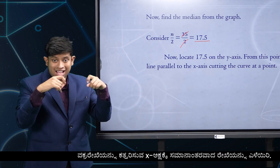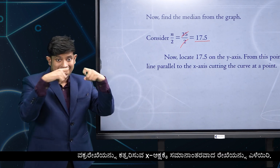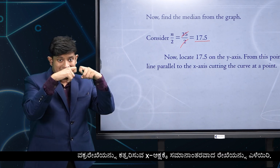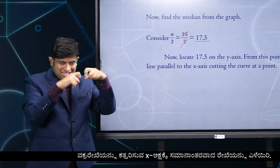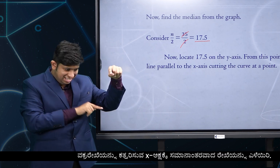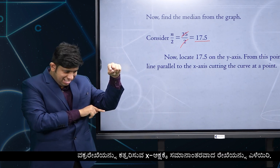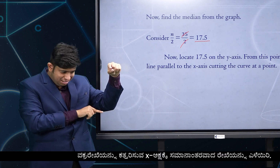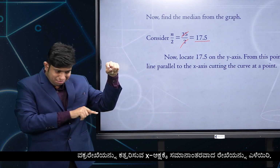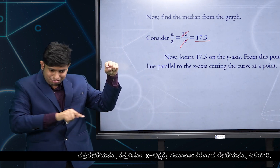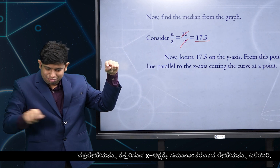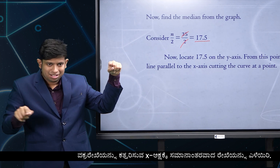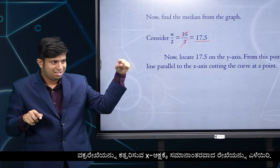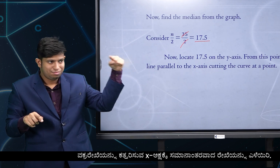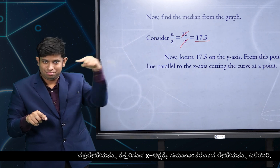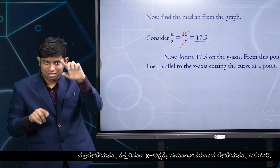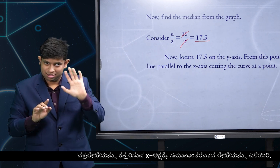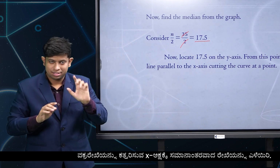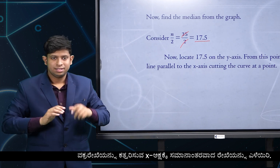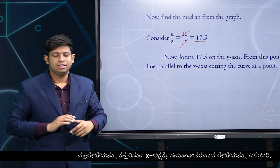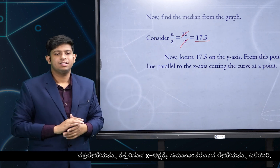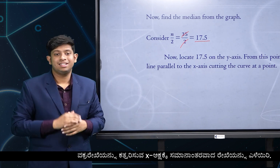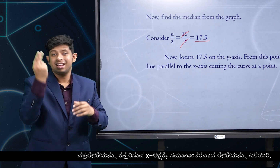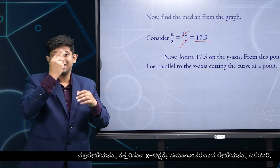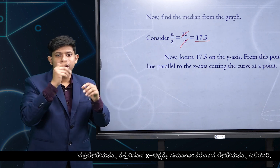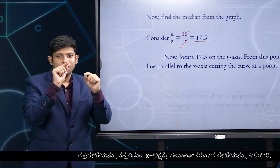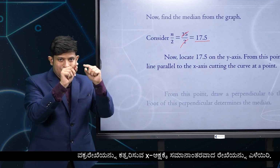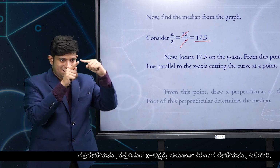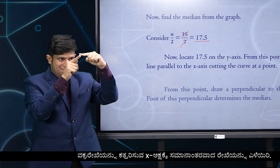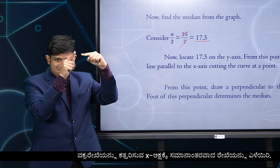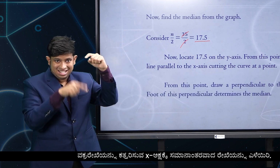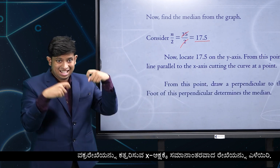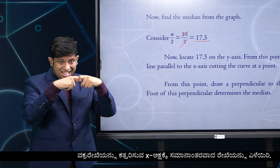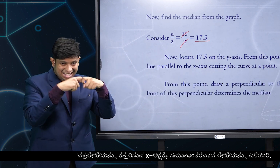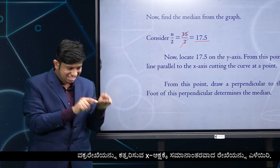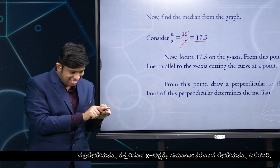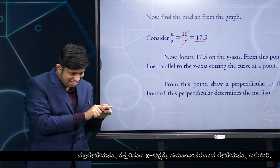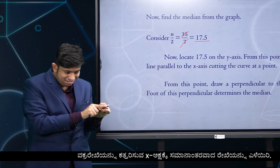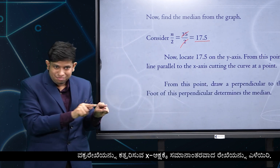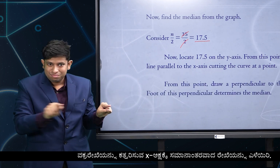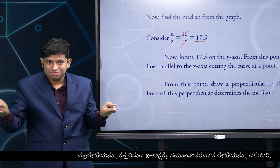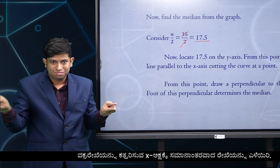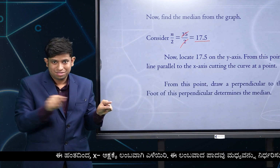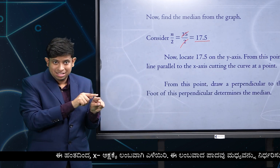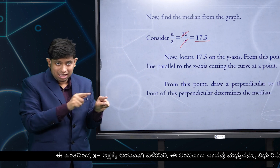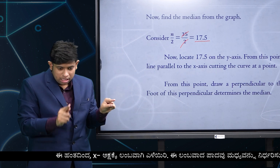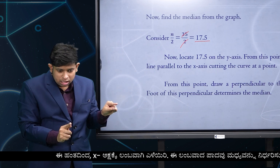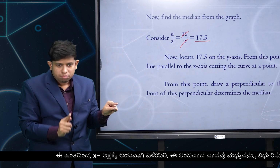ವಕ್ರರೇಖೆಯನ್ನು ಕತ್ತರಿಸುವ x ಮೈನಸ್ ಅಕ್ಷಕ್ಕೆ ಸಮಾನಾಂತರವಾದ ರೇಖೆಯನ್ನು ಎಳೆಯಿರಿ. ಈ ಹಂತದಿಂದ